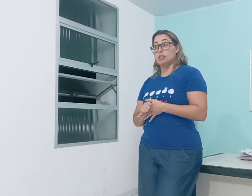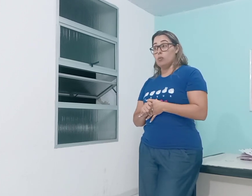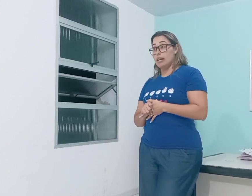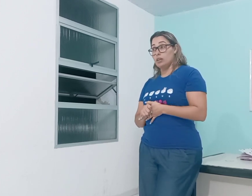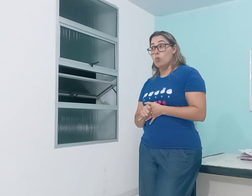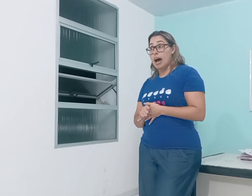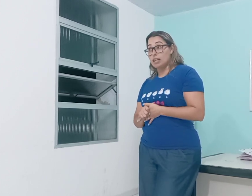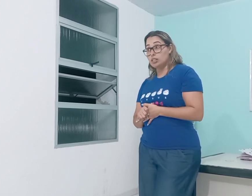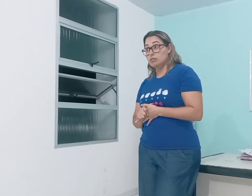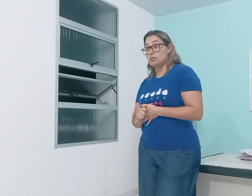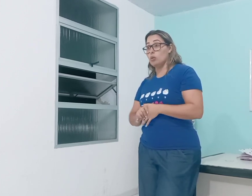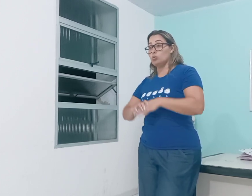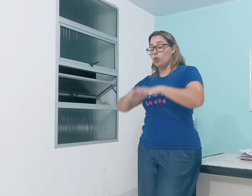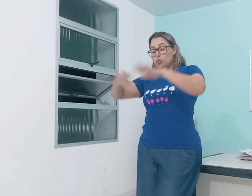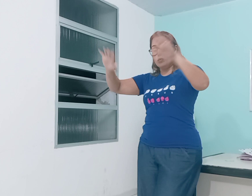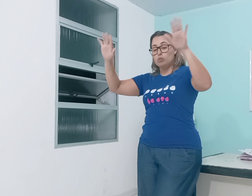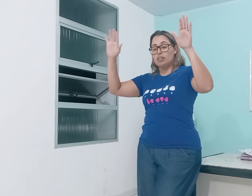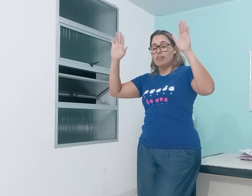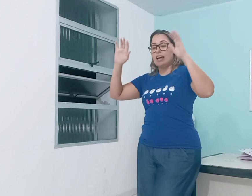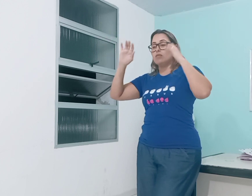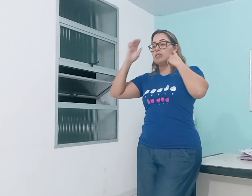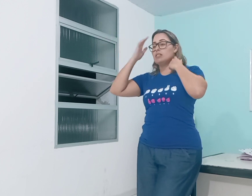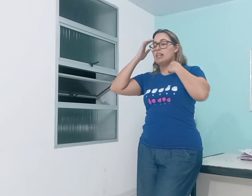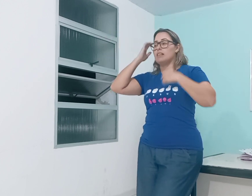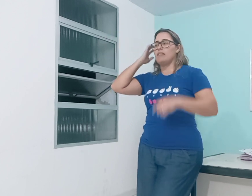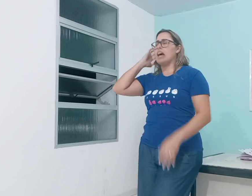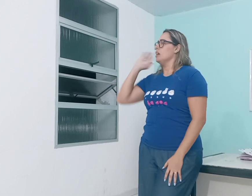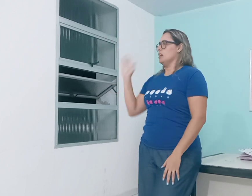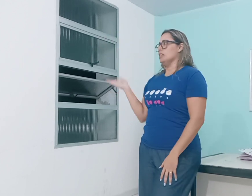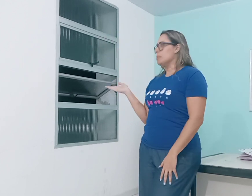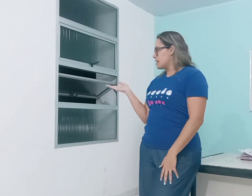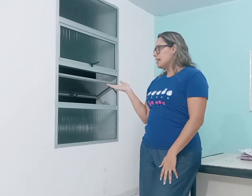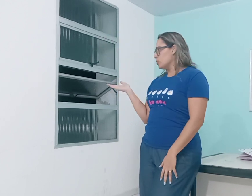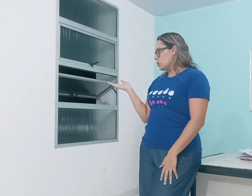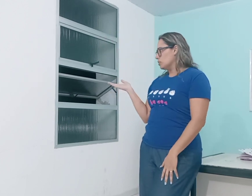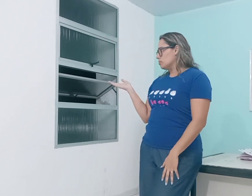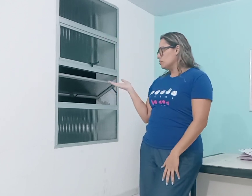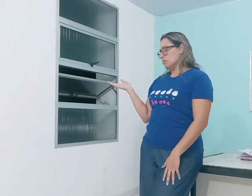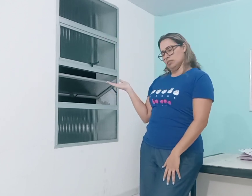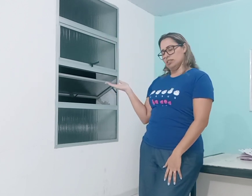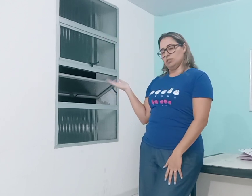é linguagem. Então todo mundo que falar com você vai falar, Libras é língua.